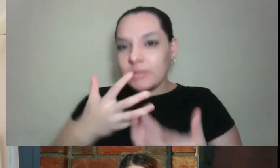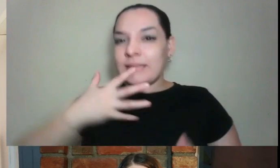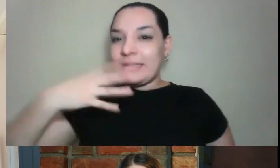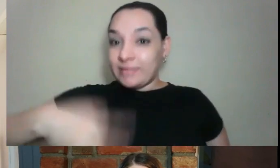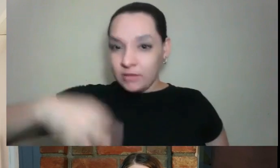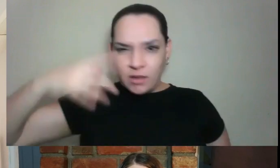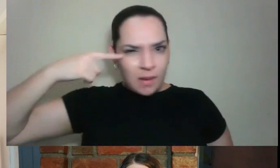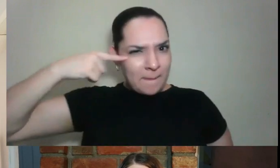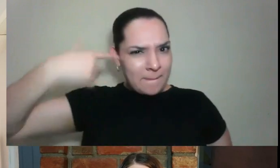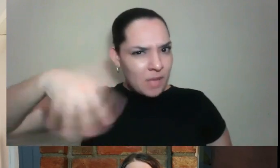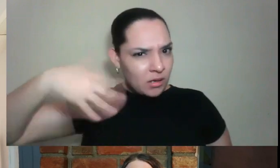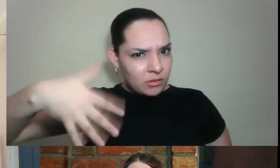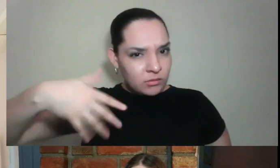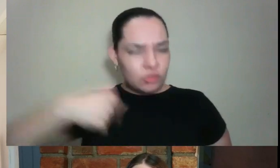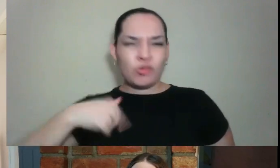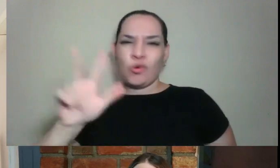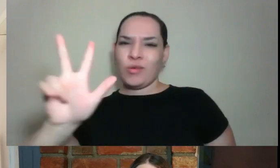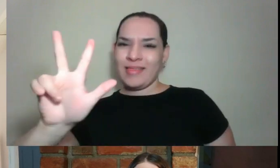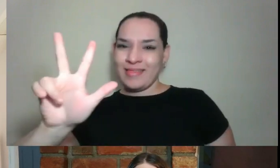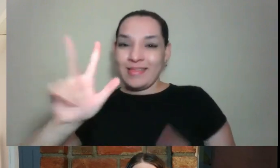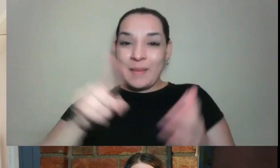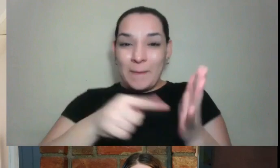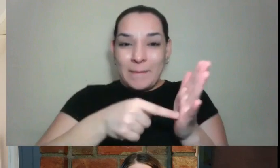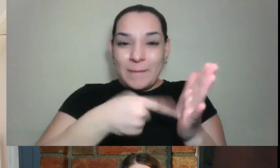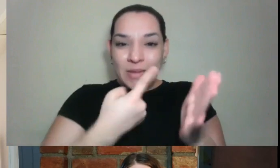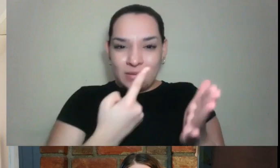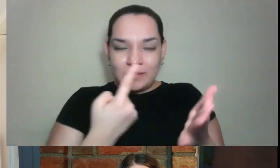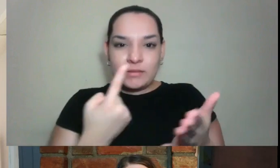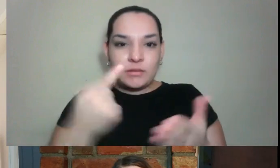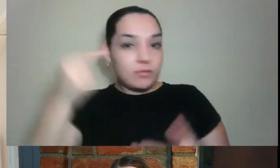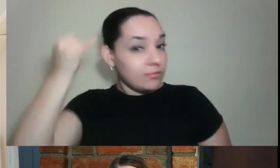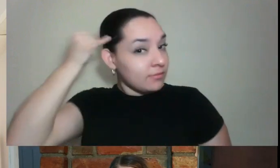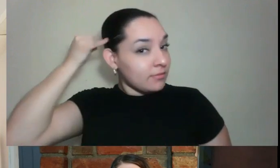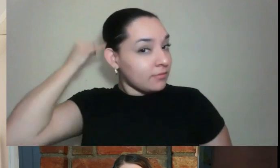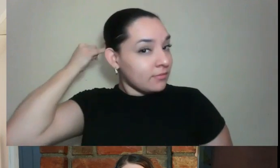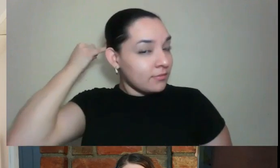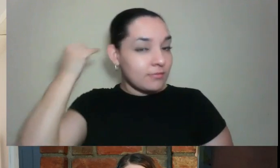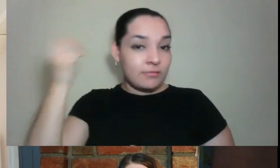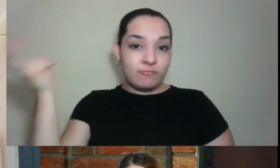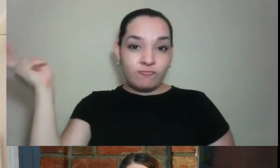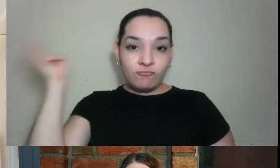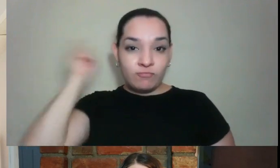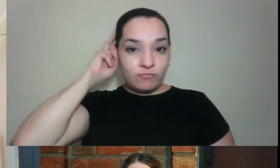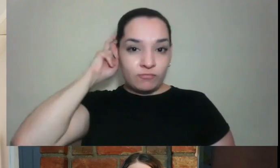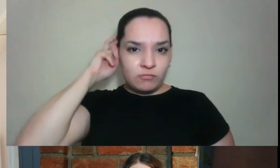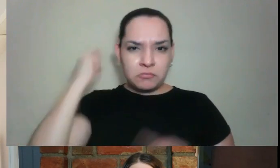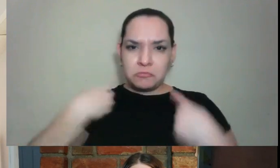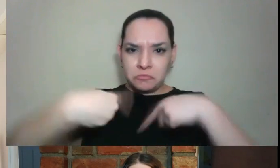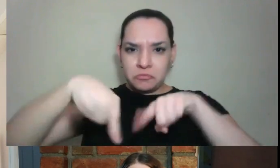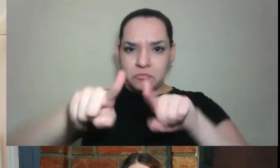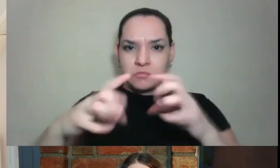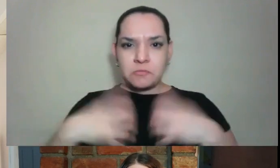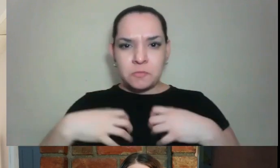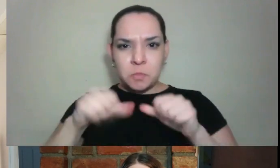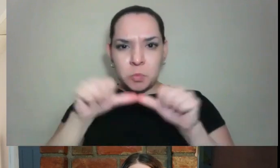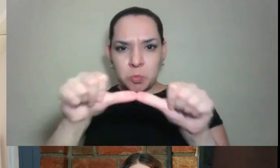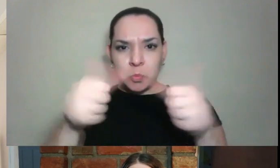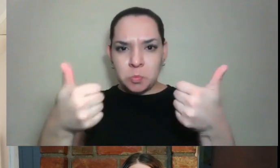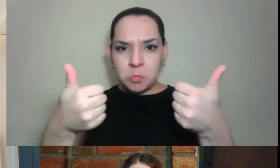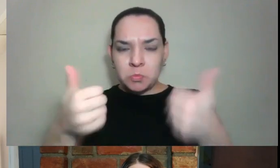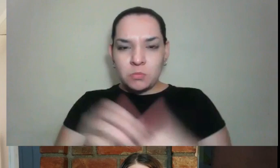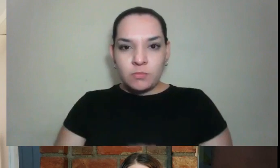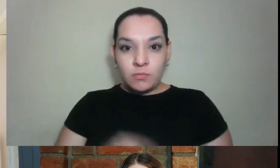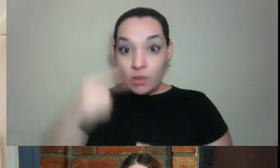averiguar si es peligroso. Yo me implanté tres veces me operé la cabeza. Sigo acá,